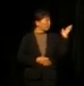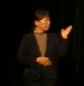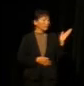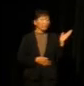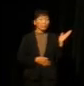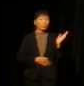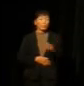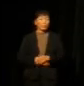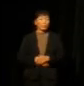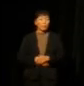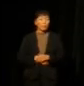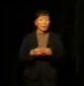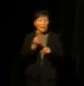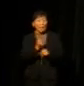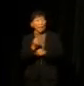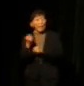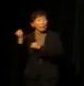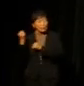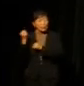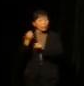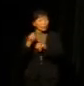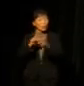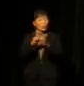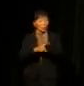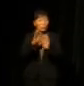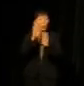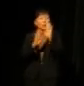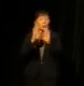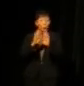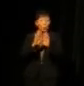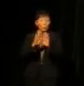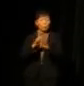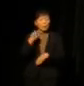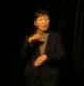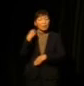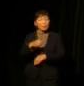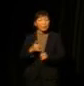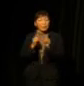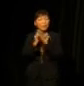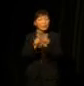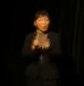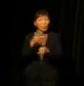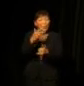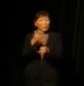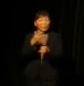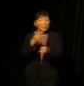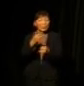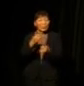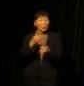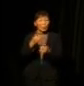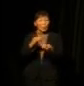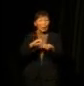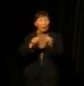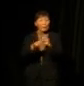これはですね、避難区域の状況です。南相馬市はここの緑の部分、ここ